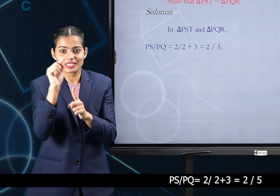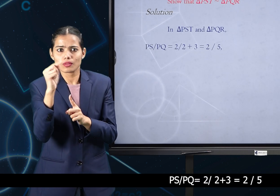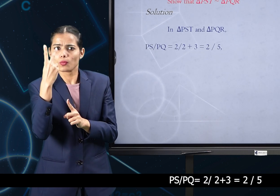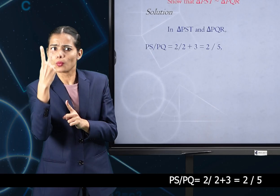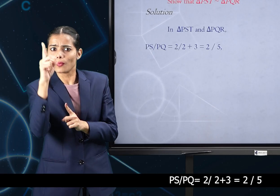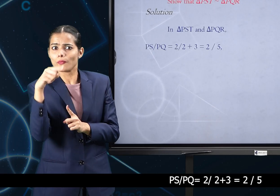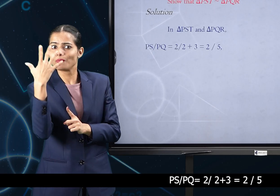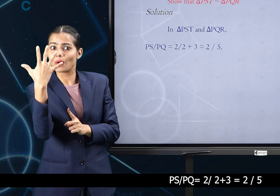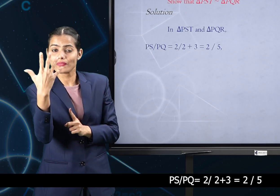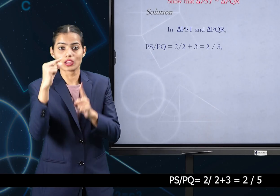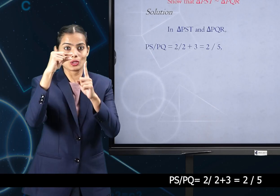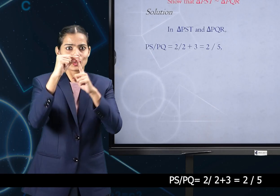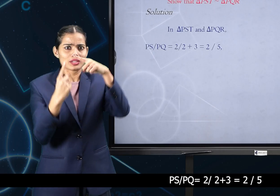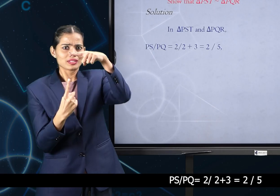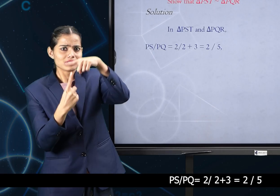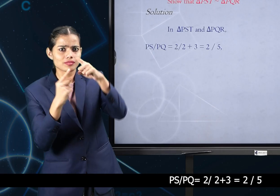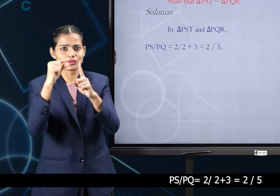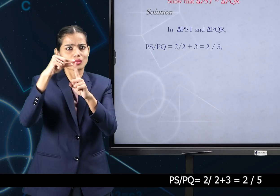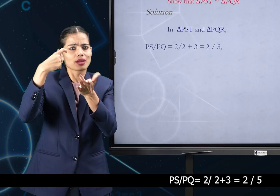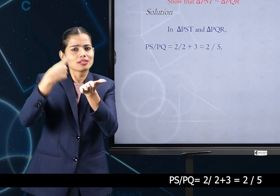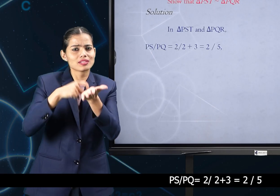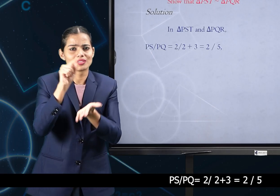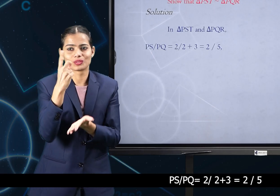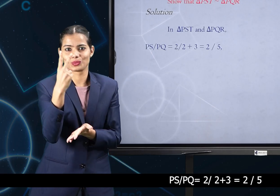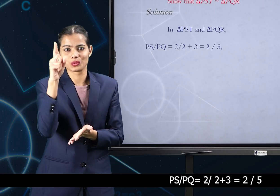3 equals to 2 by 5.